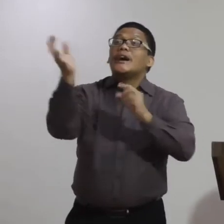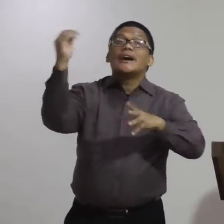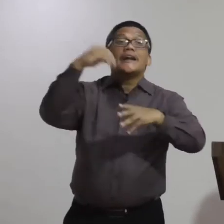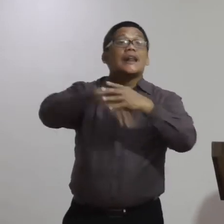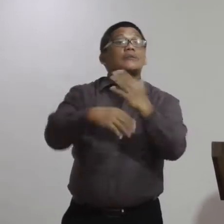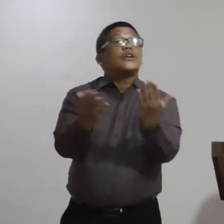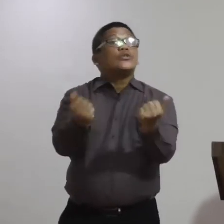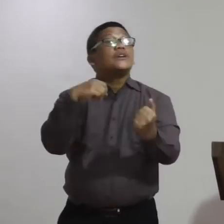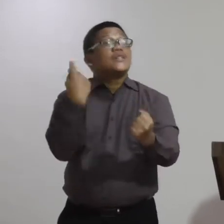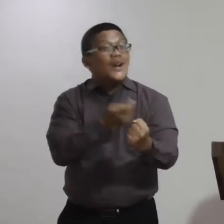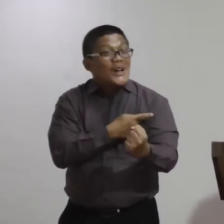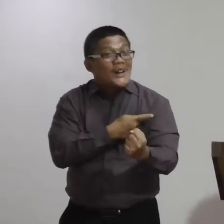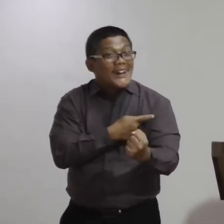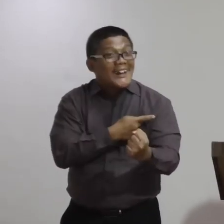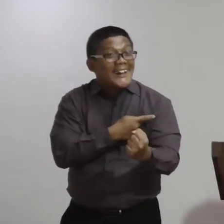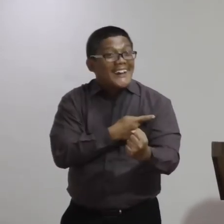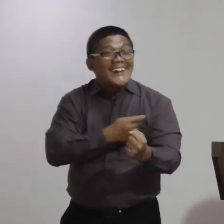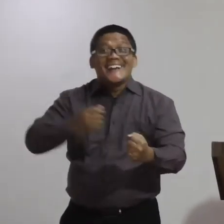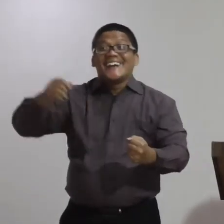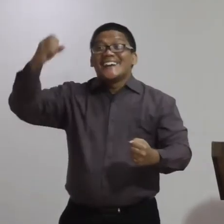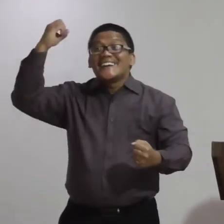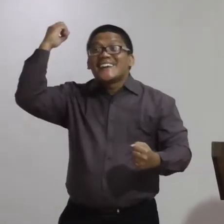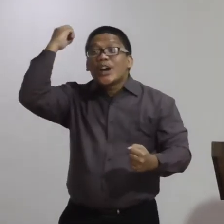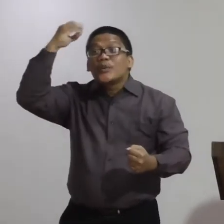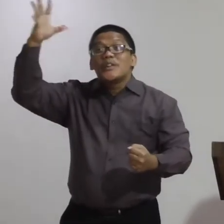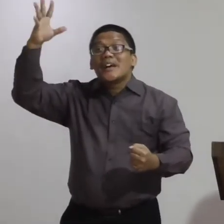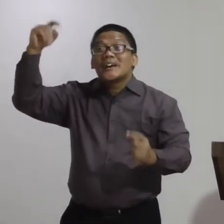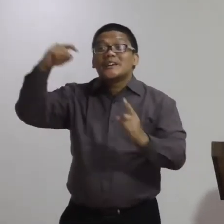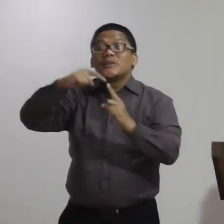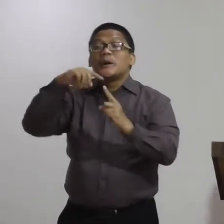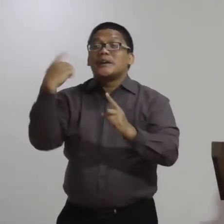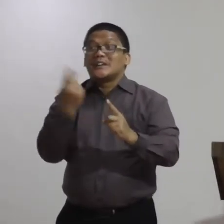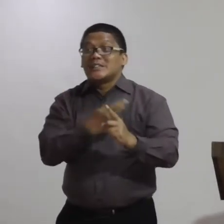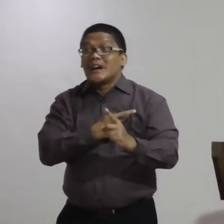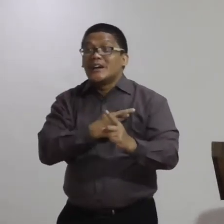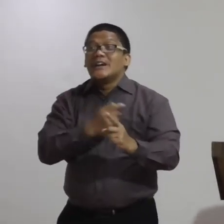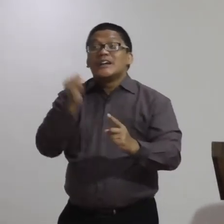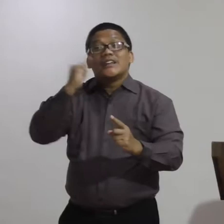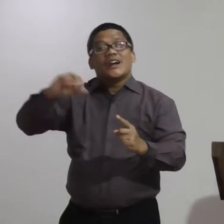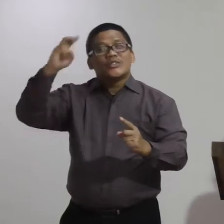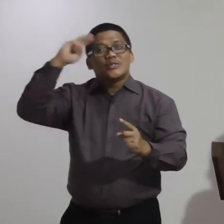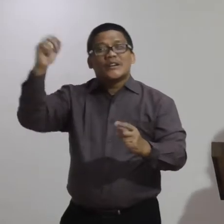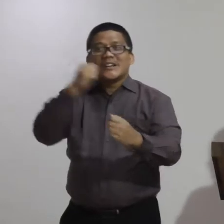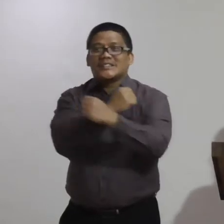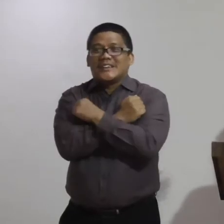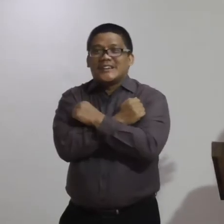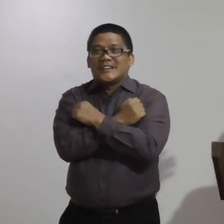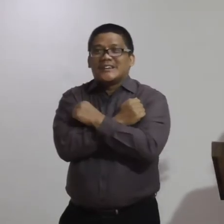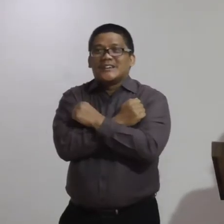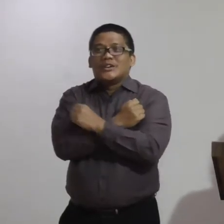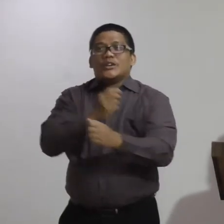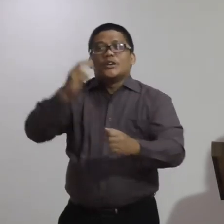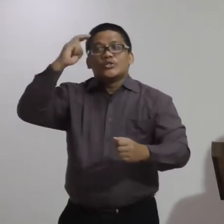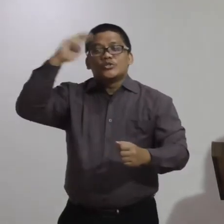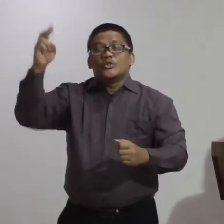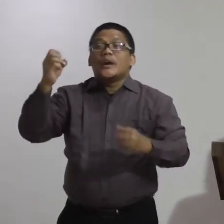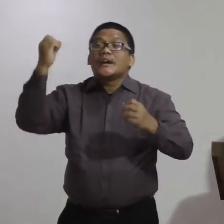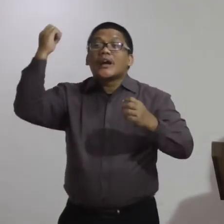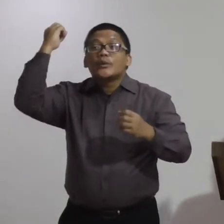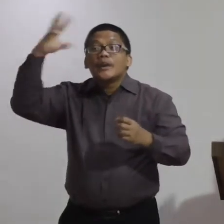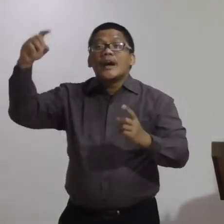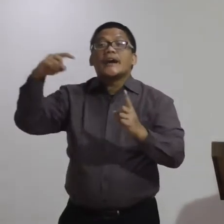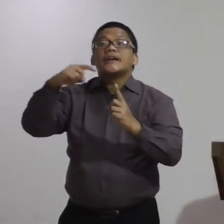kita yang dikaruniakan-Nya kepada kita di dalam Dia yang dikasihi-Nya. Jadi Dia karuniakan itu bagi kita